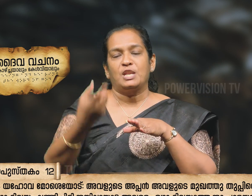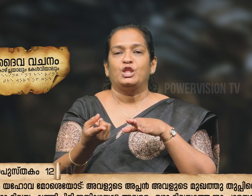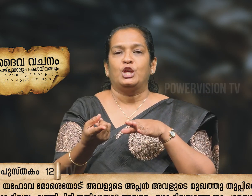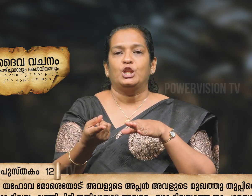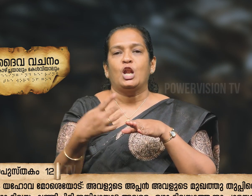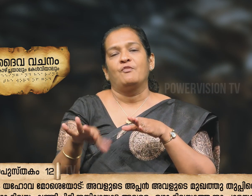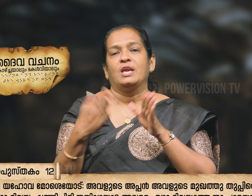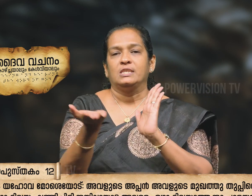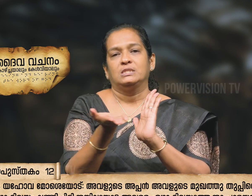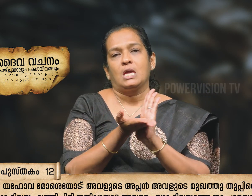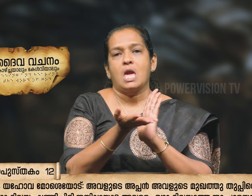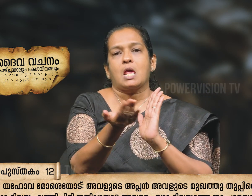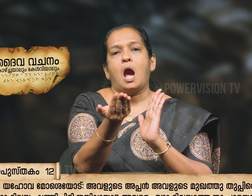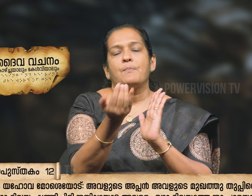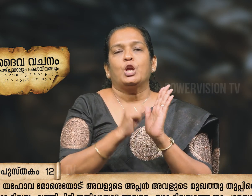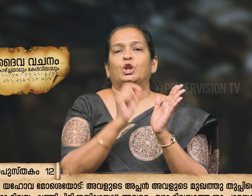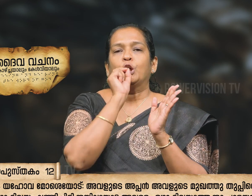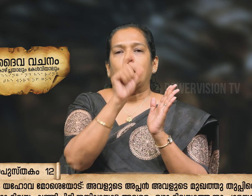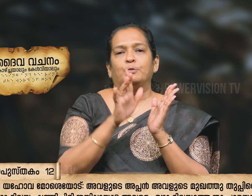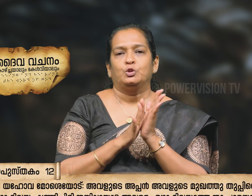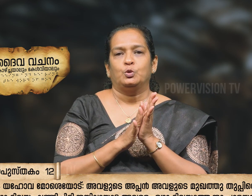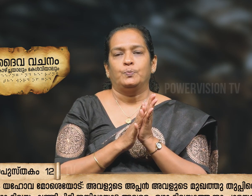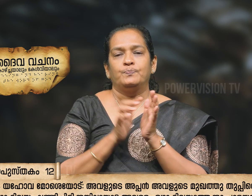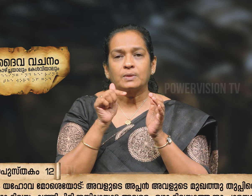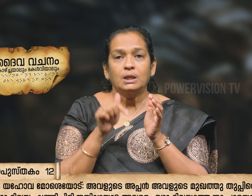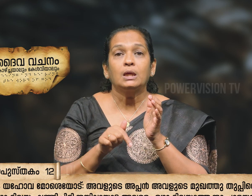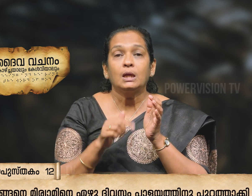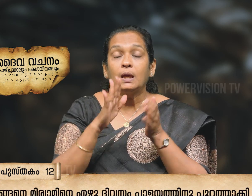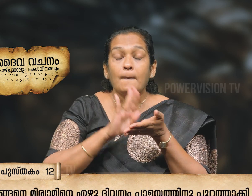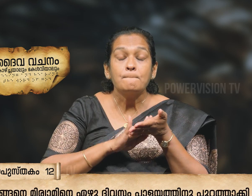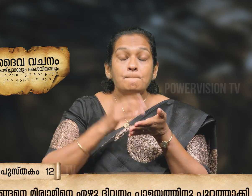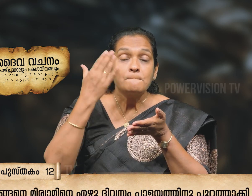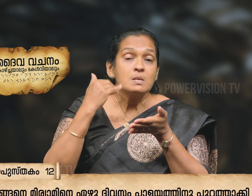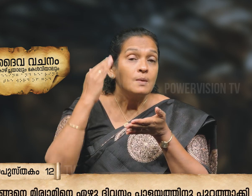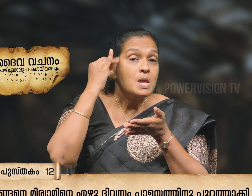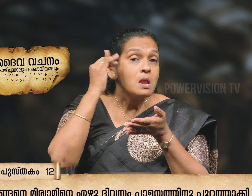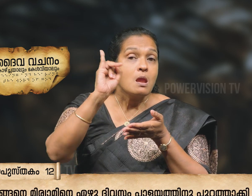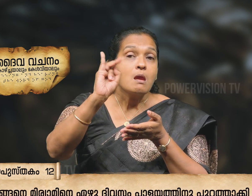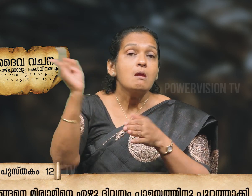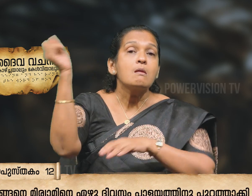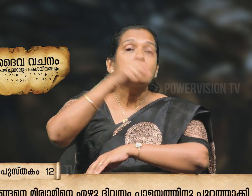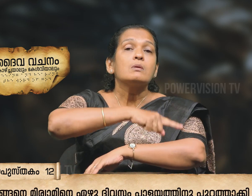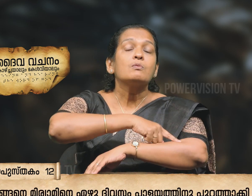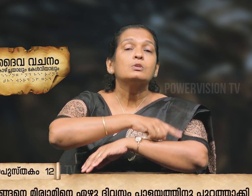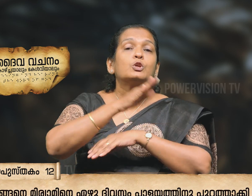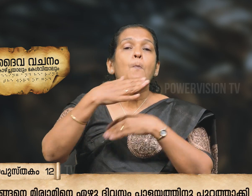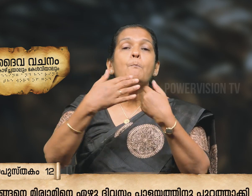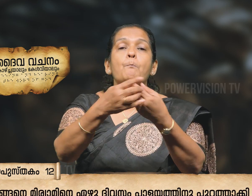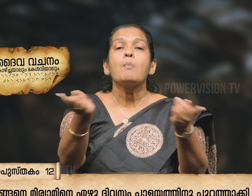പിന്നത്തേതിൽ അവളെ ചേർത്തുകൊള്ളാം എന്നു കൽപ്പിച്ചു. ഇങ്ങനെ മിര്യാമിനെ 7 പാളയത്തിന്